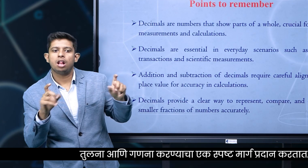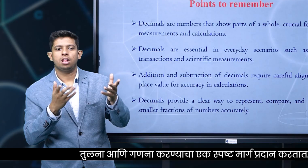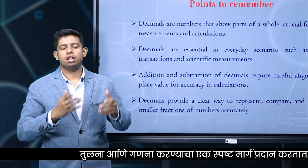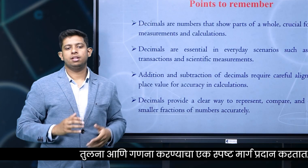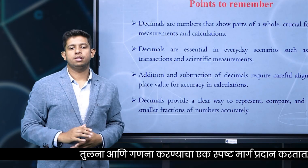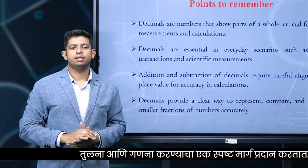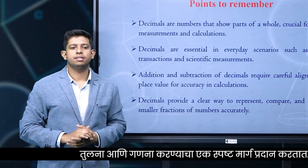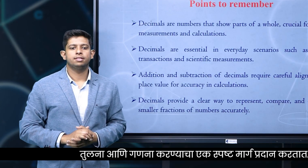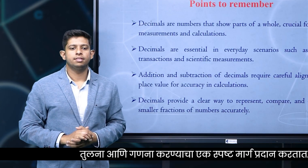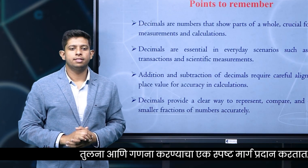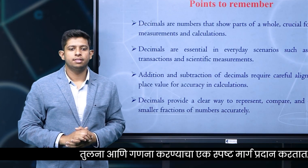स्पष्ट मार्ग प्रदान करतात.